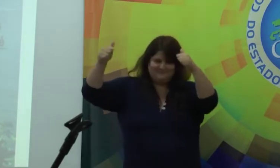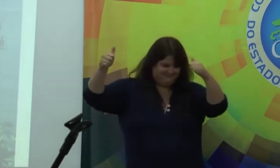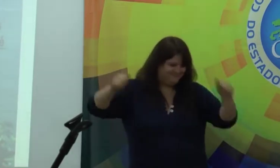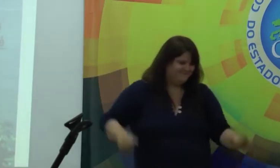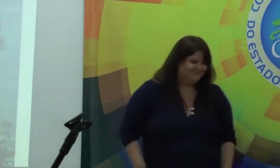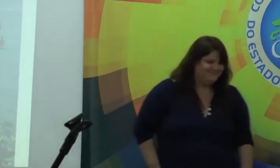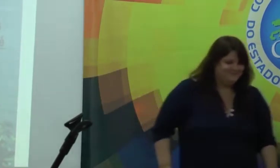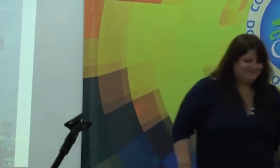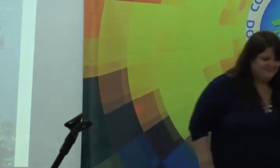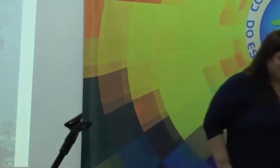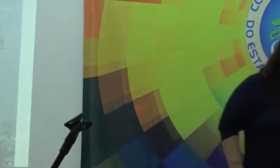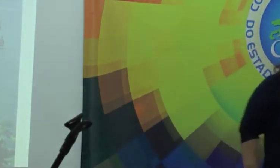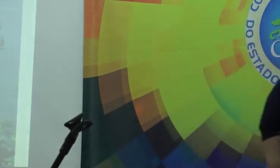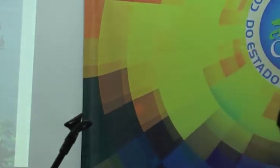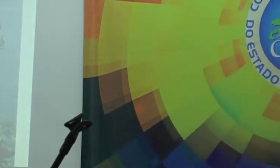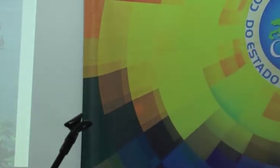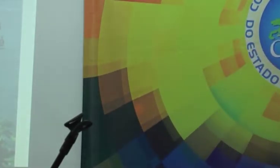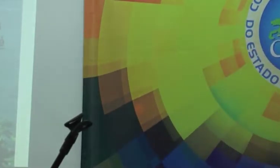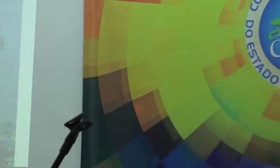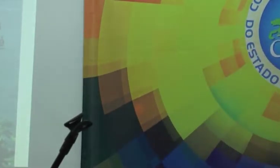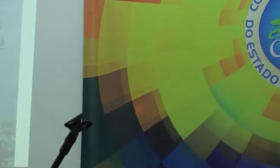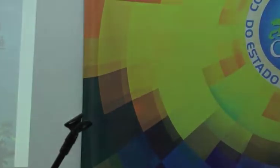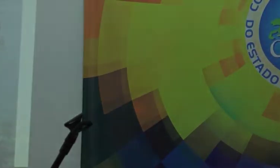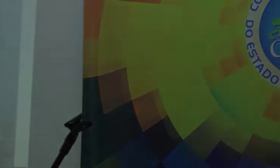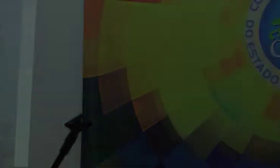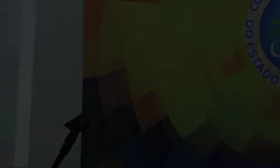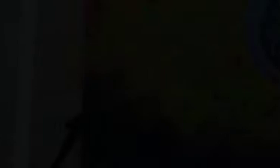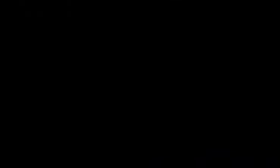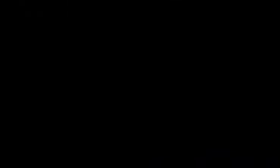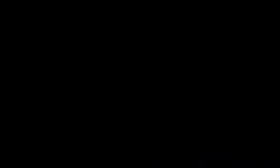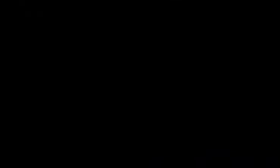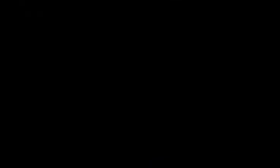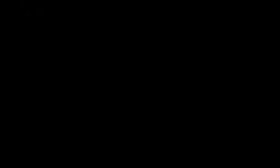conversar comigo, particular, agradeço. Obrigada.